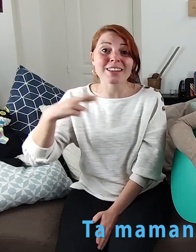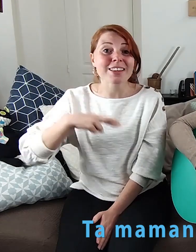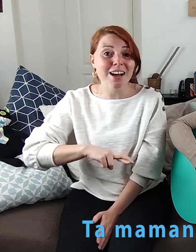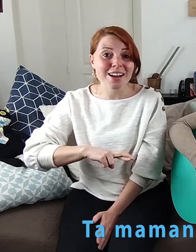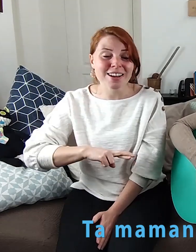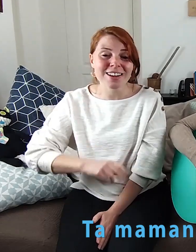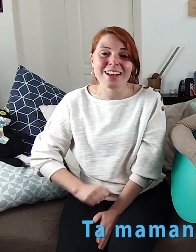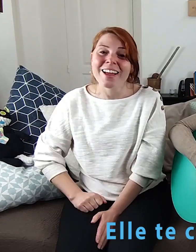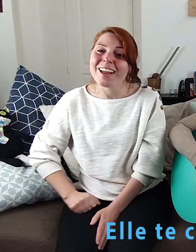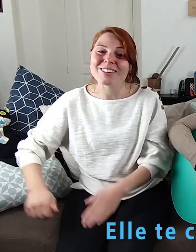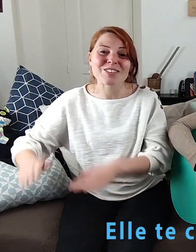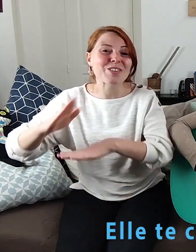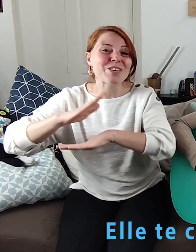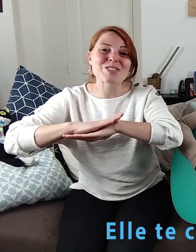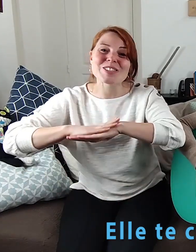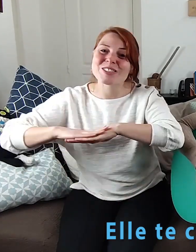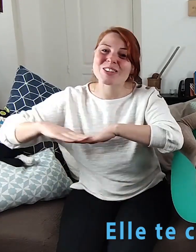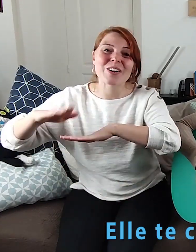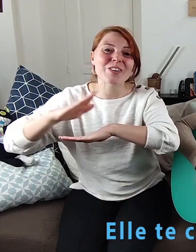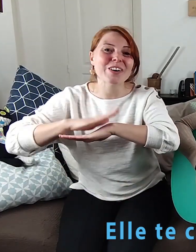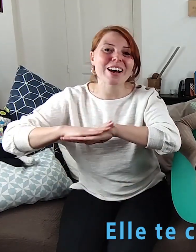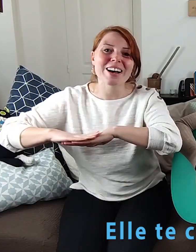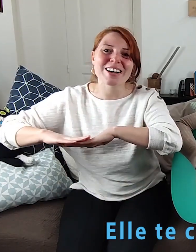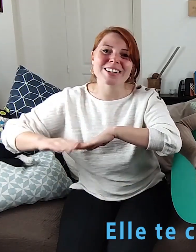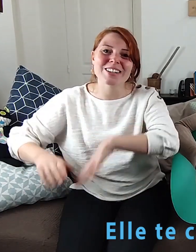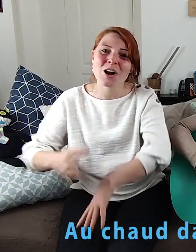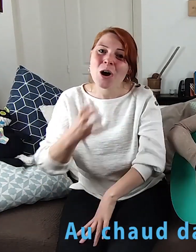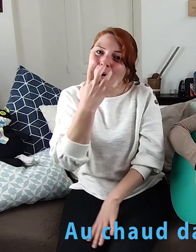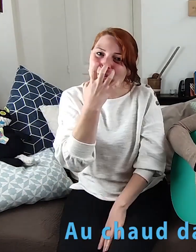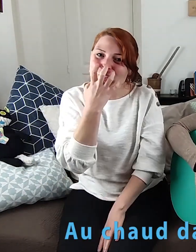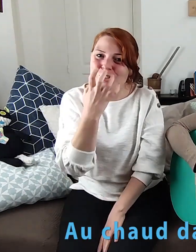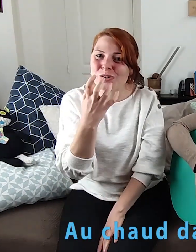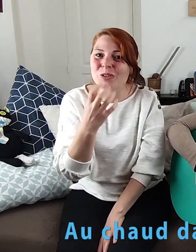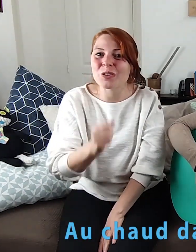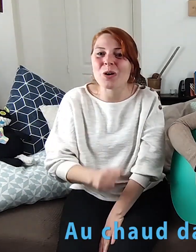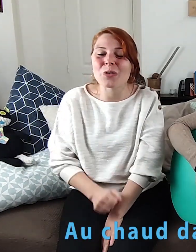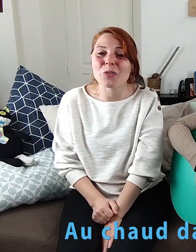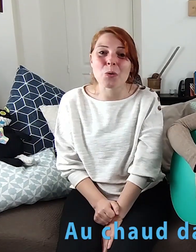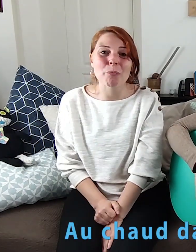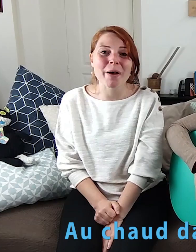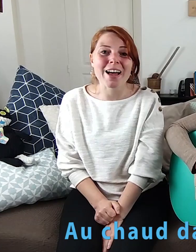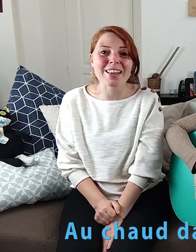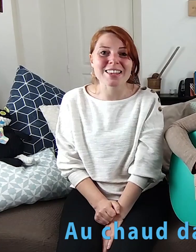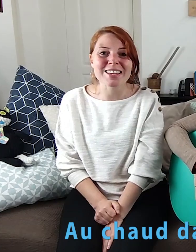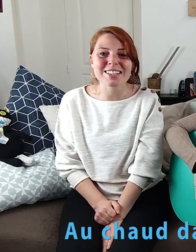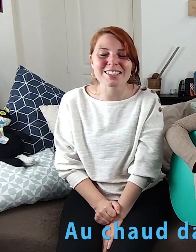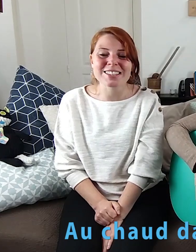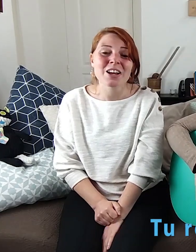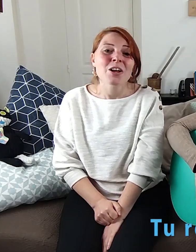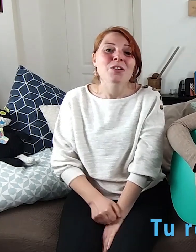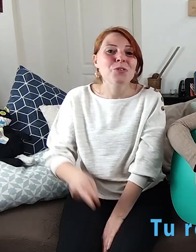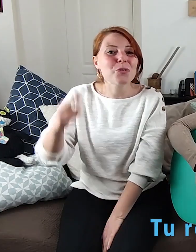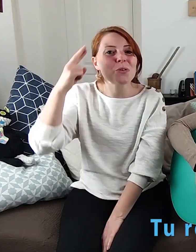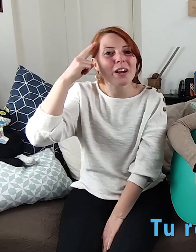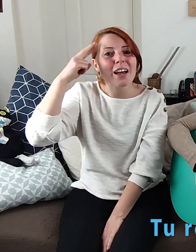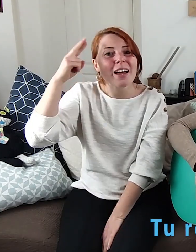reviendra, elle te consolera. Au chaud dans ton panier, tu